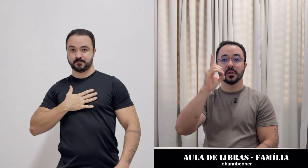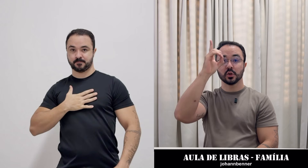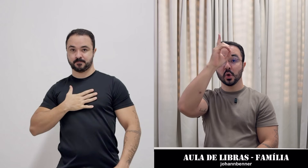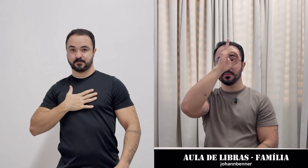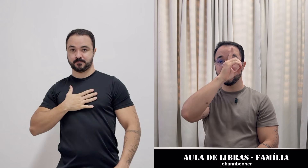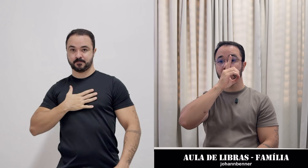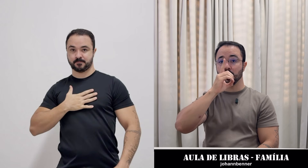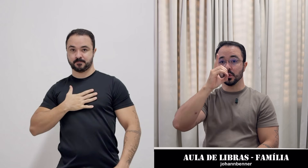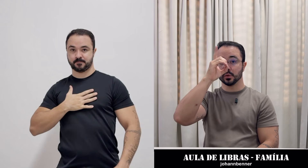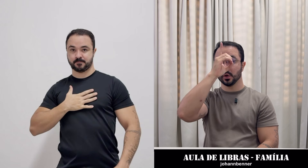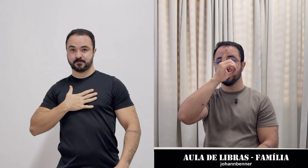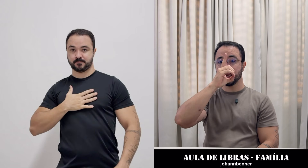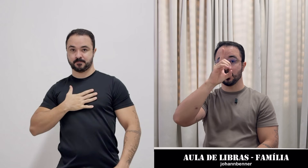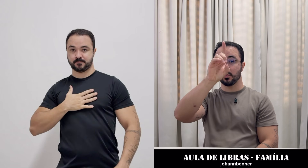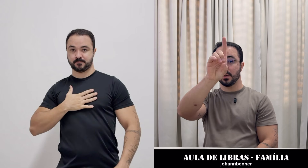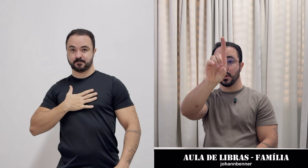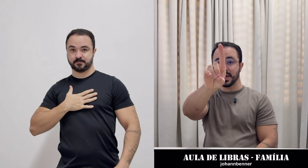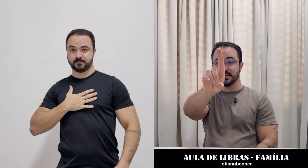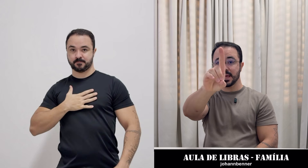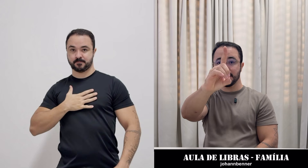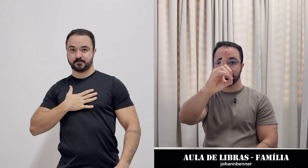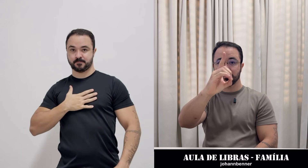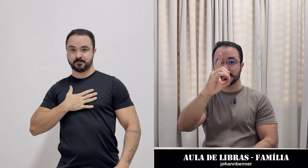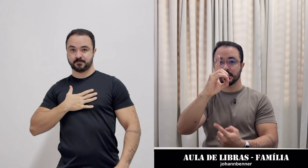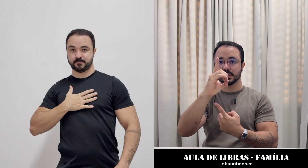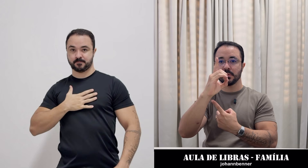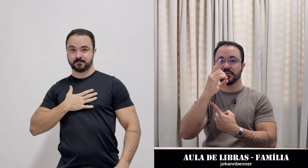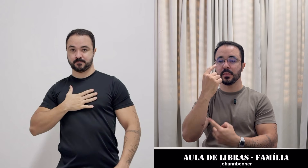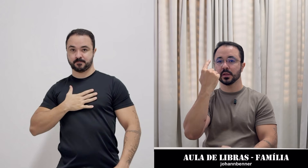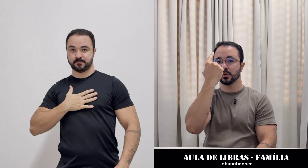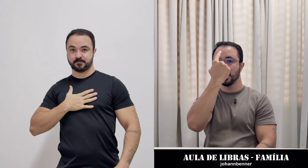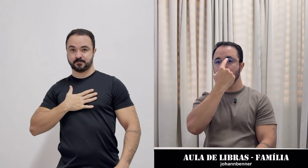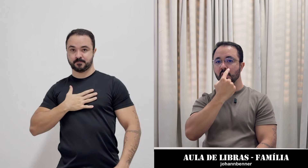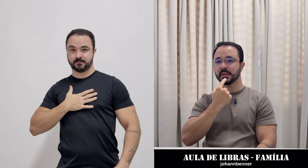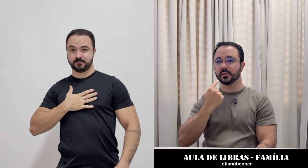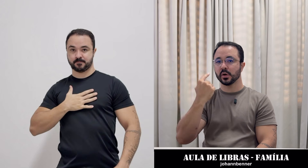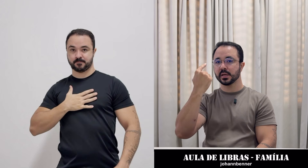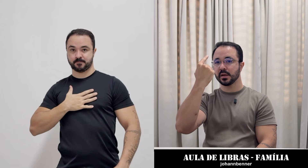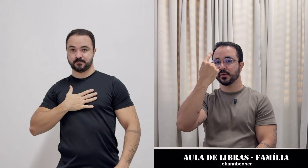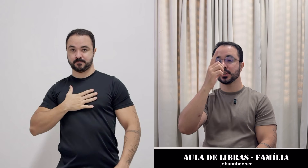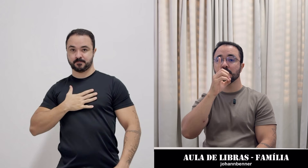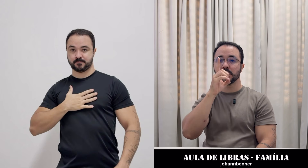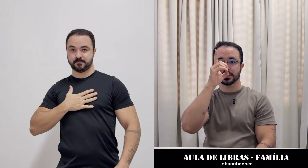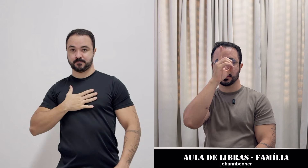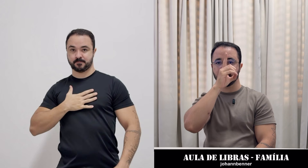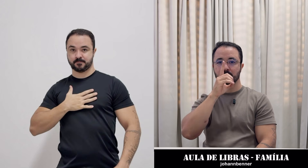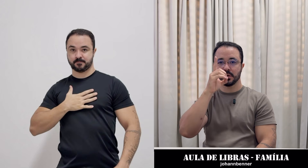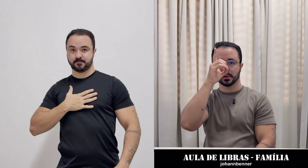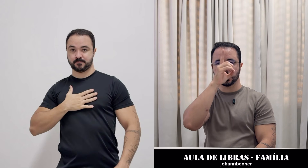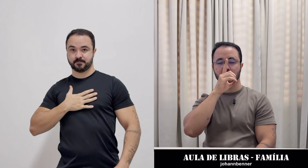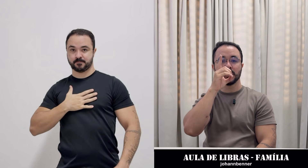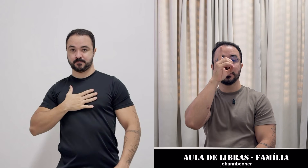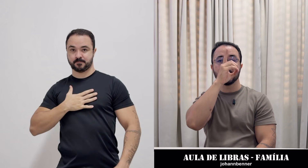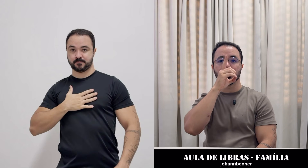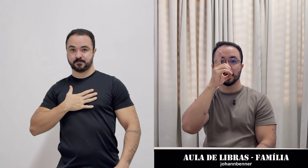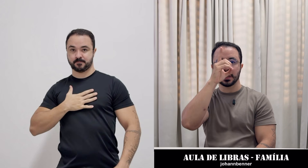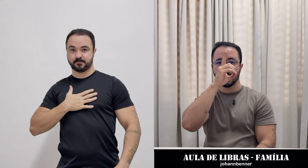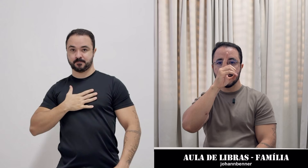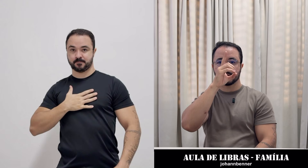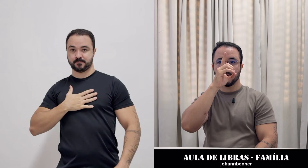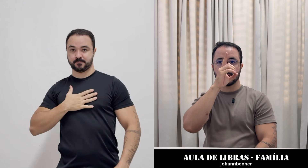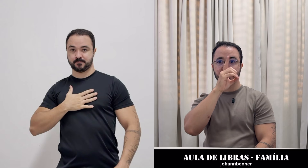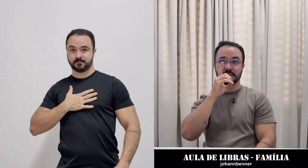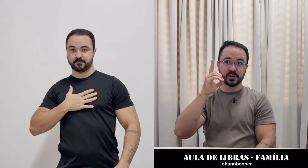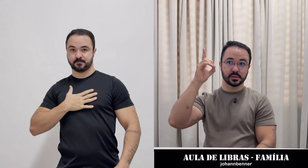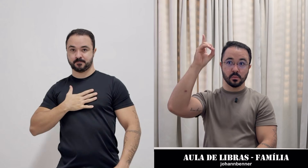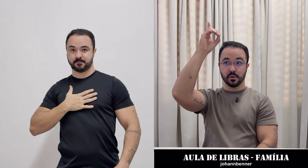de domingo, domingo, com a mão em D, fazendo esse movimento rotatório aqui na frente do rosto também. Olha só, domingo, domingo.